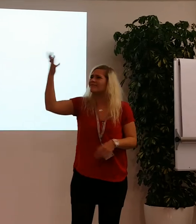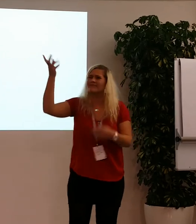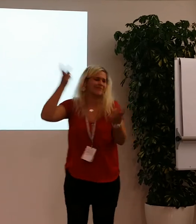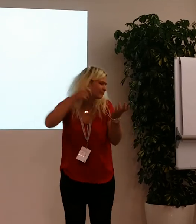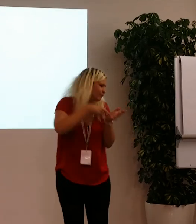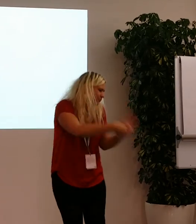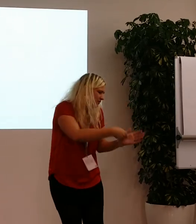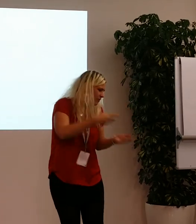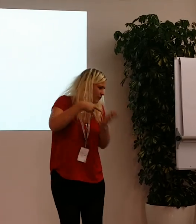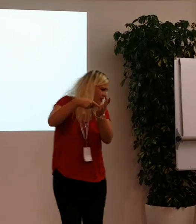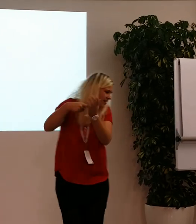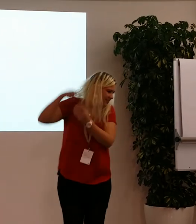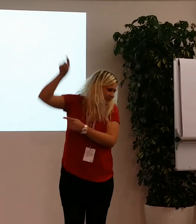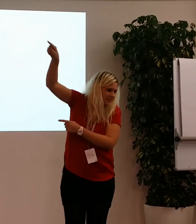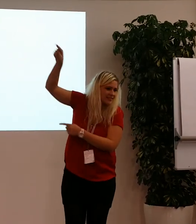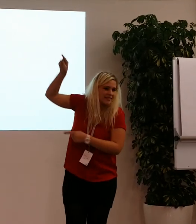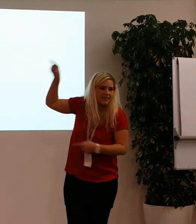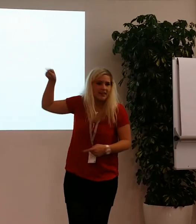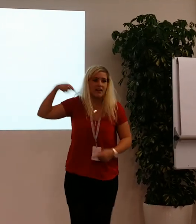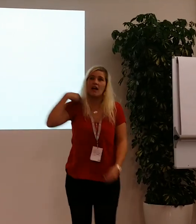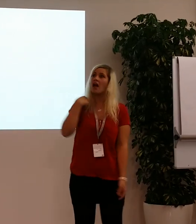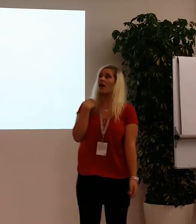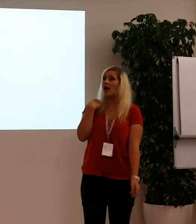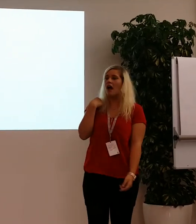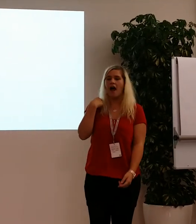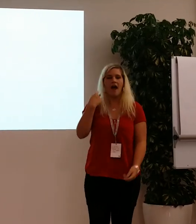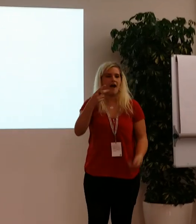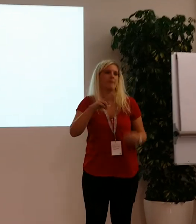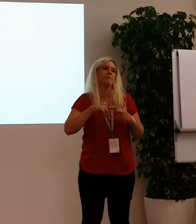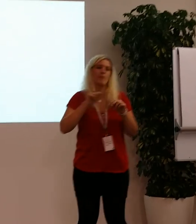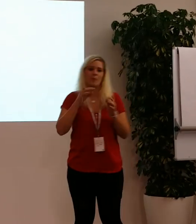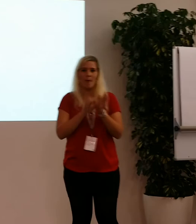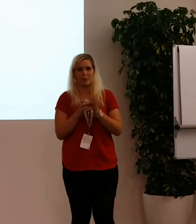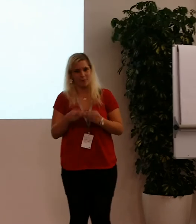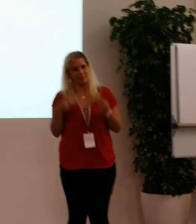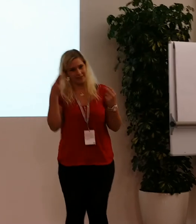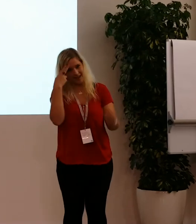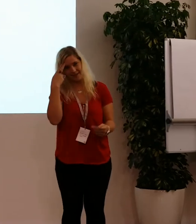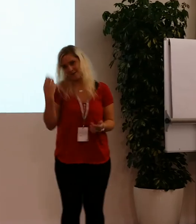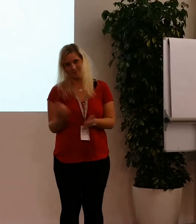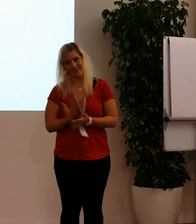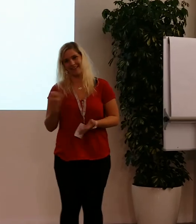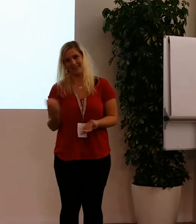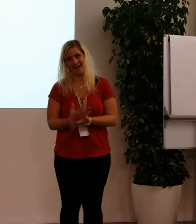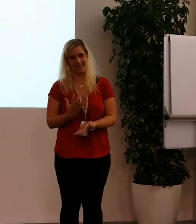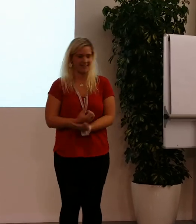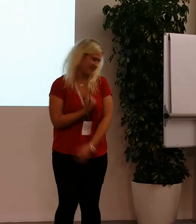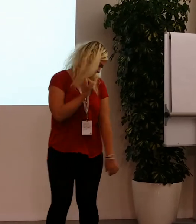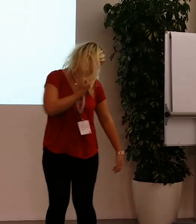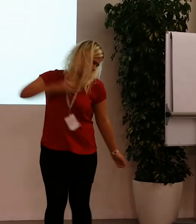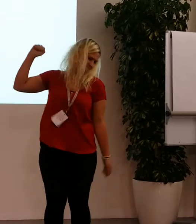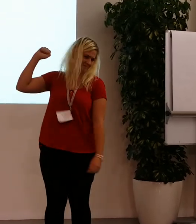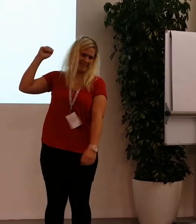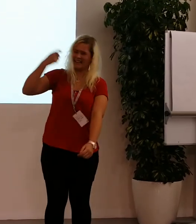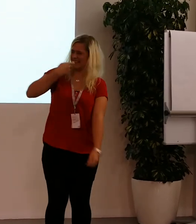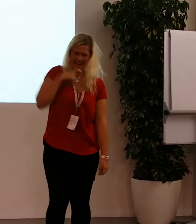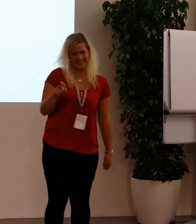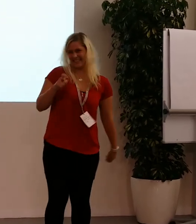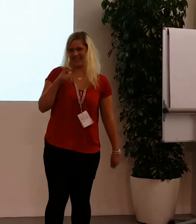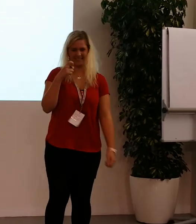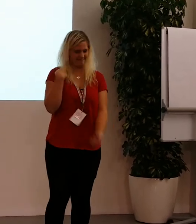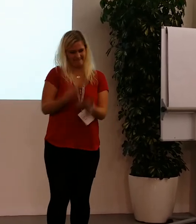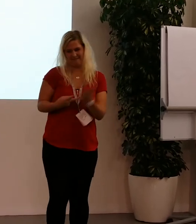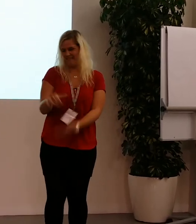je potřeba najít nějaký vizuální podnět, něco jim ukázat, aby to lépe pochopili. To obvykle znáte, že jo? A pak ještě